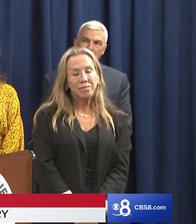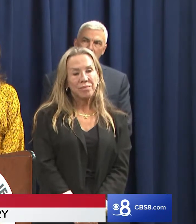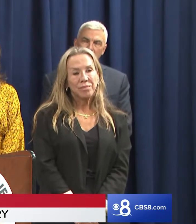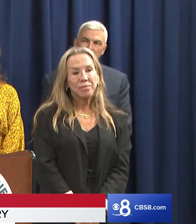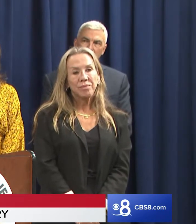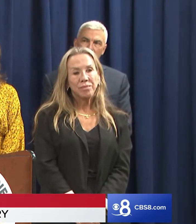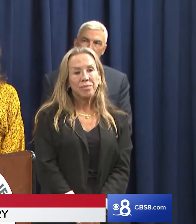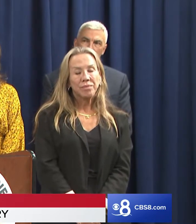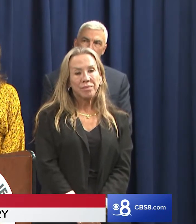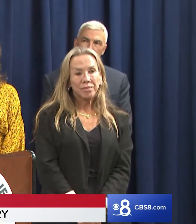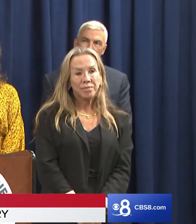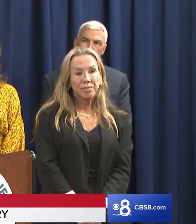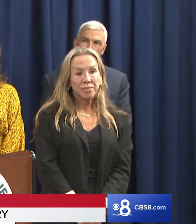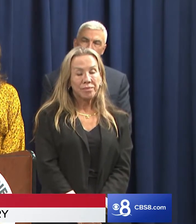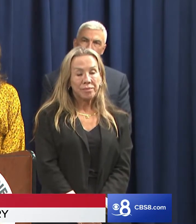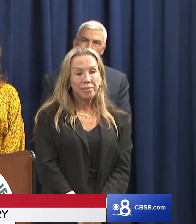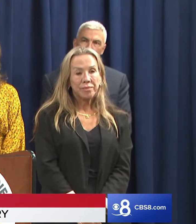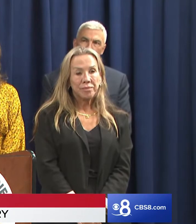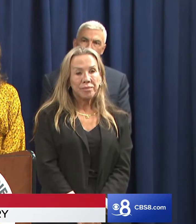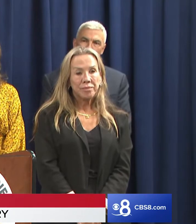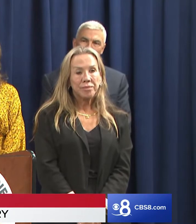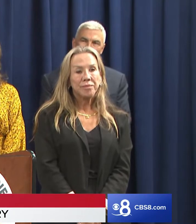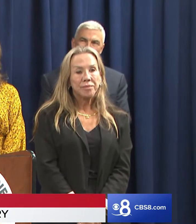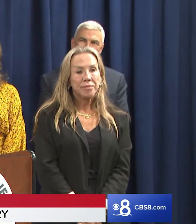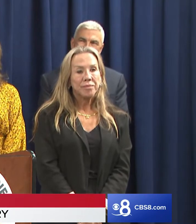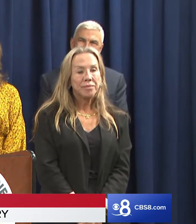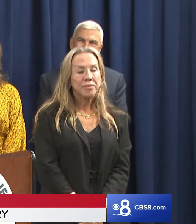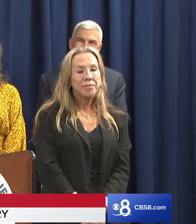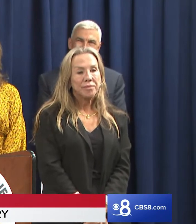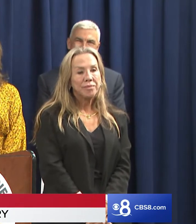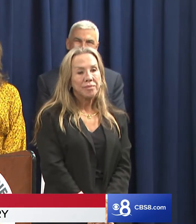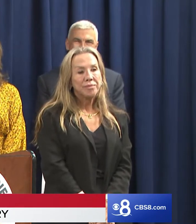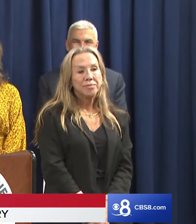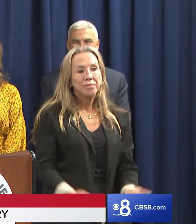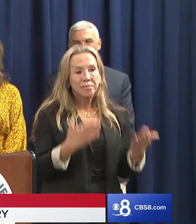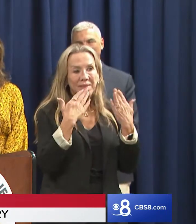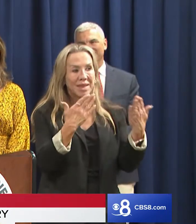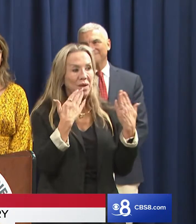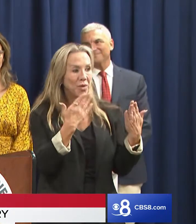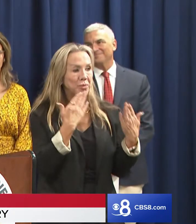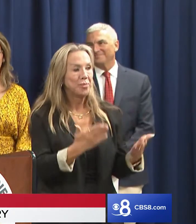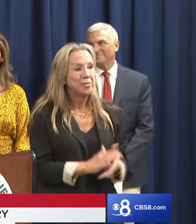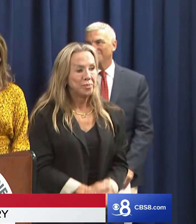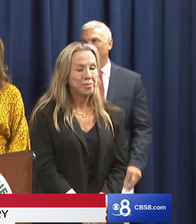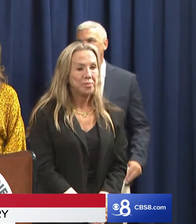lo más pronto posible. Así que muchísimas gracias a todos una vez más. Thank you.